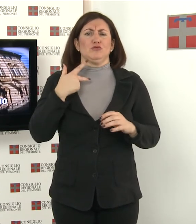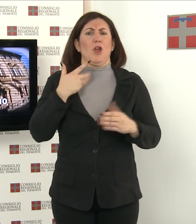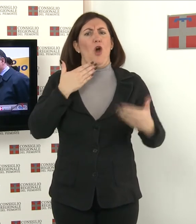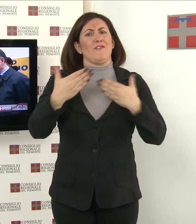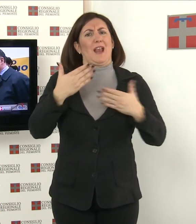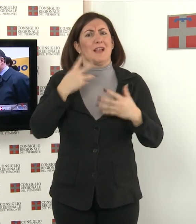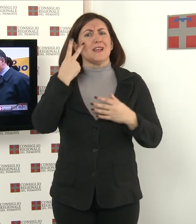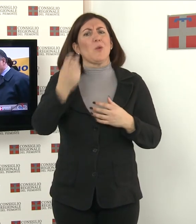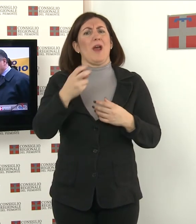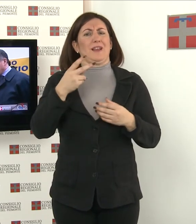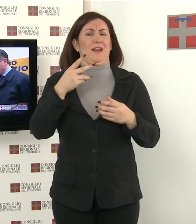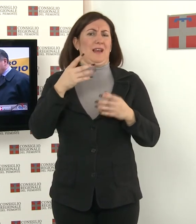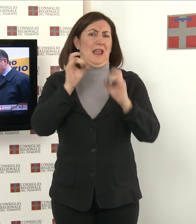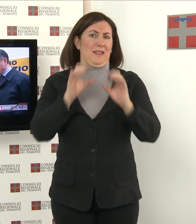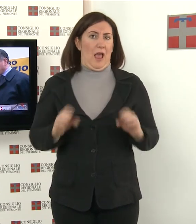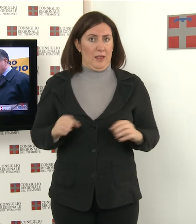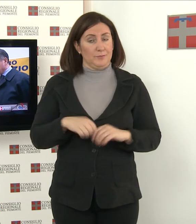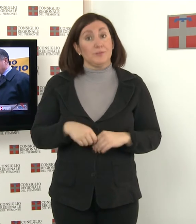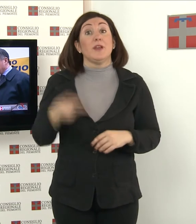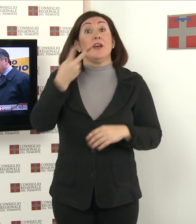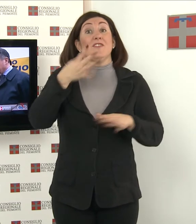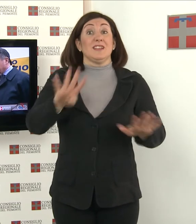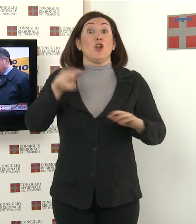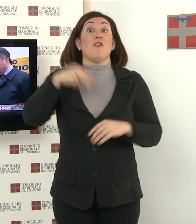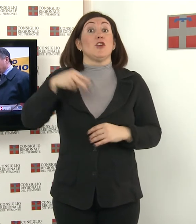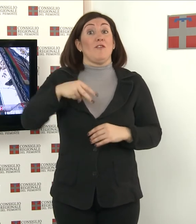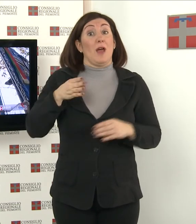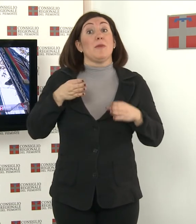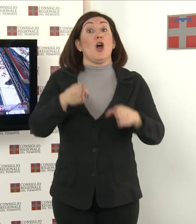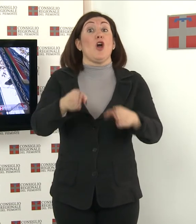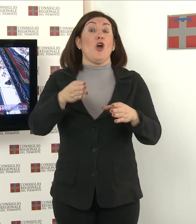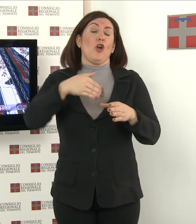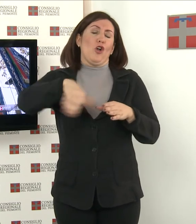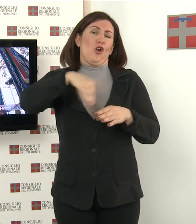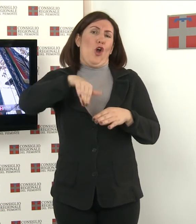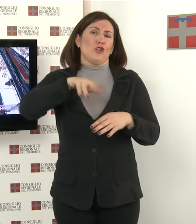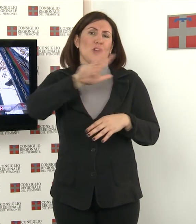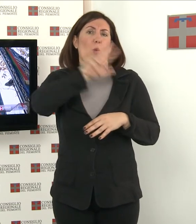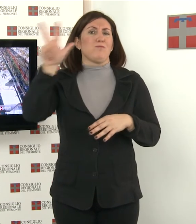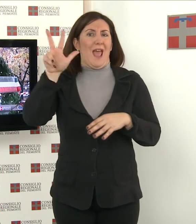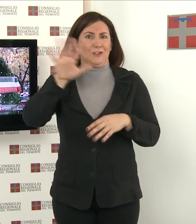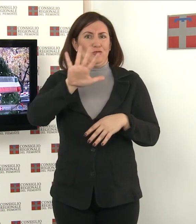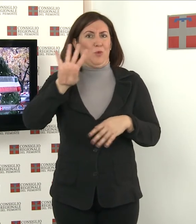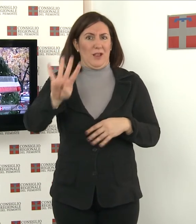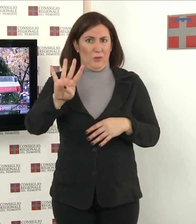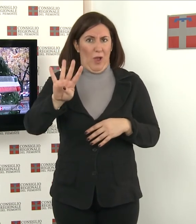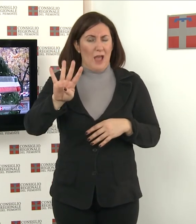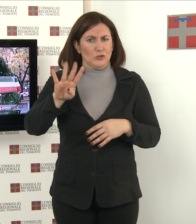il 29 novembre in corso re umberto 54 il centro pannunzio ha deposto una corona d'alloro in ricordo di carlo